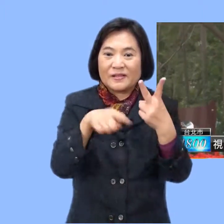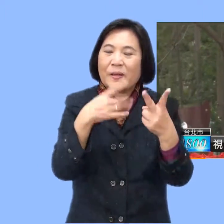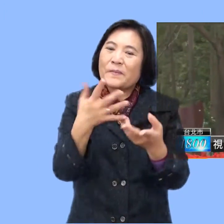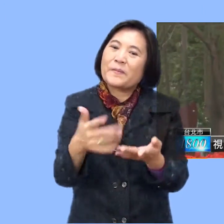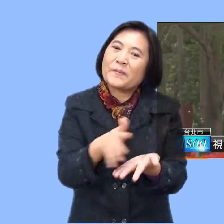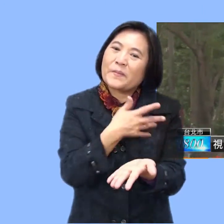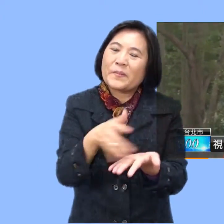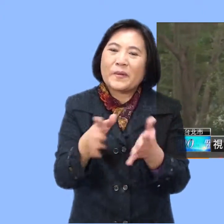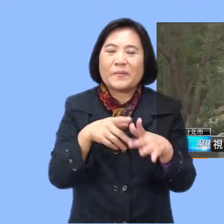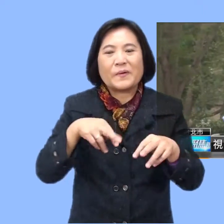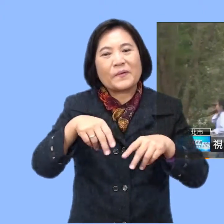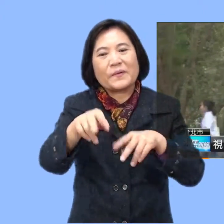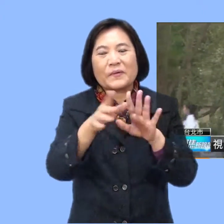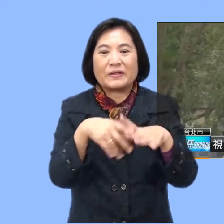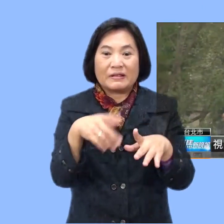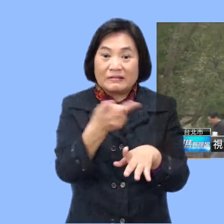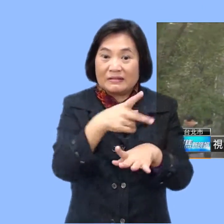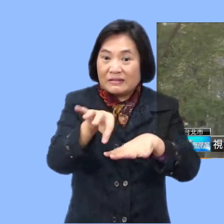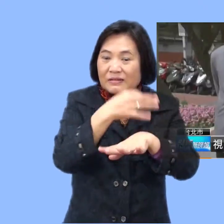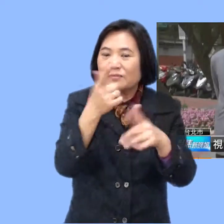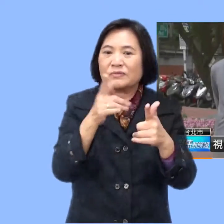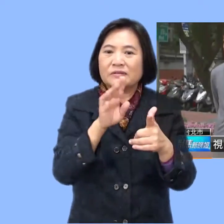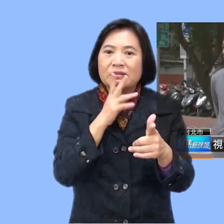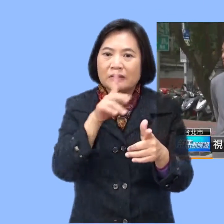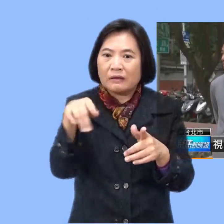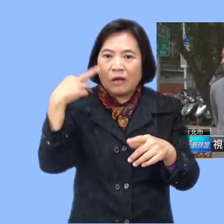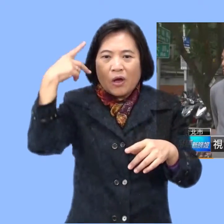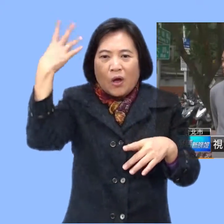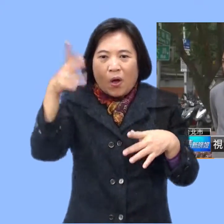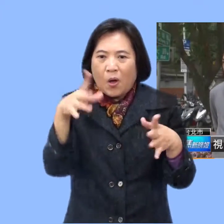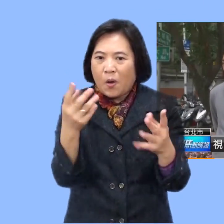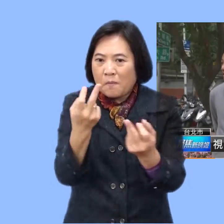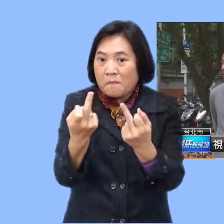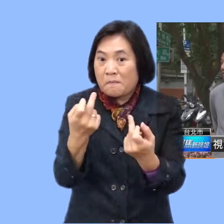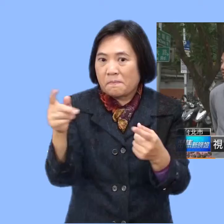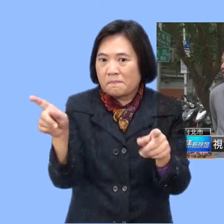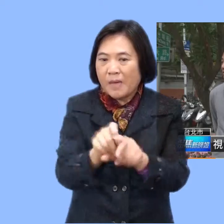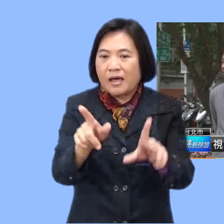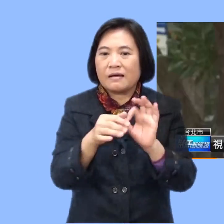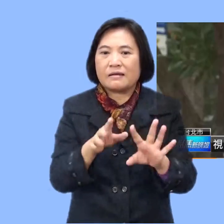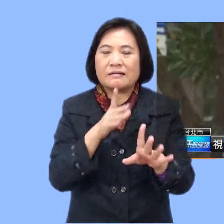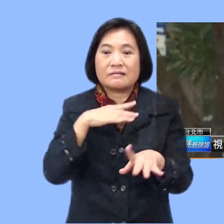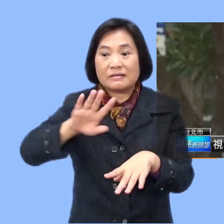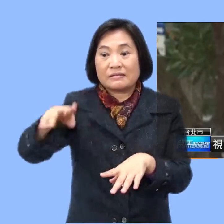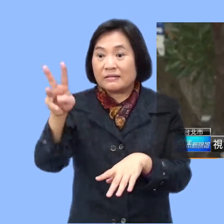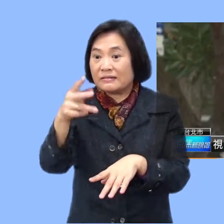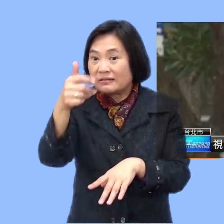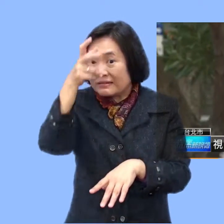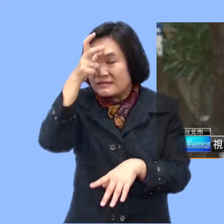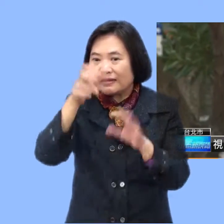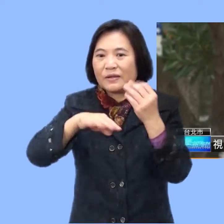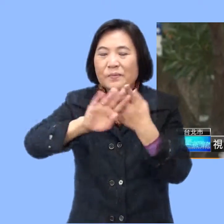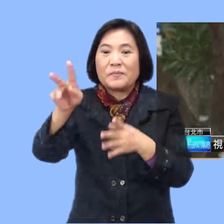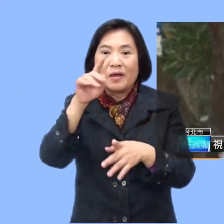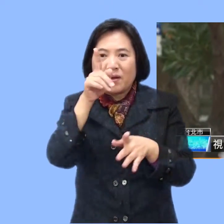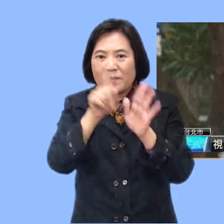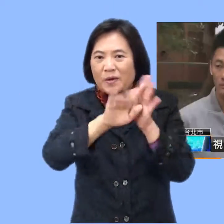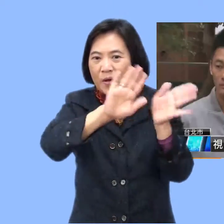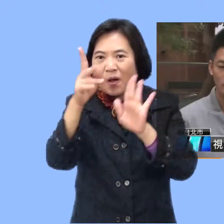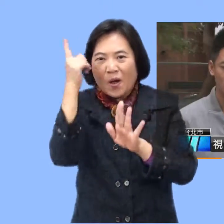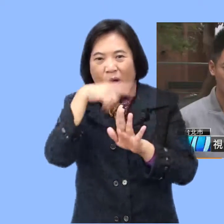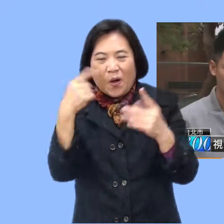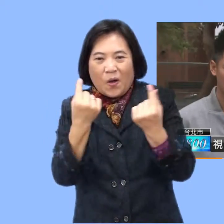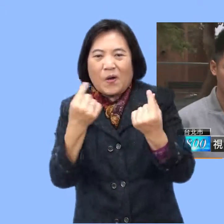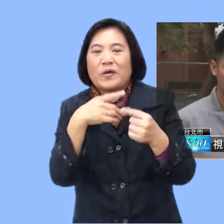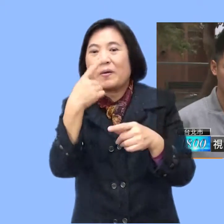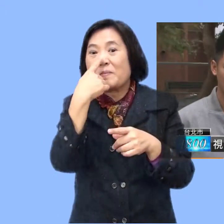两个人漫步在公园步道，虽然没有血缘关系，感情却比兄弟还要好。左边这位远景廖维恩被外界称为警界余文乐，